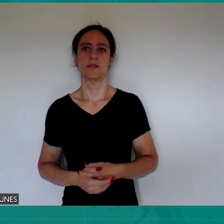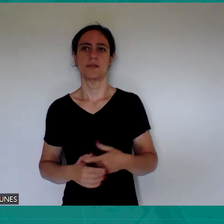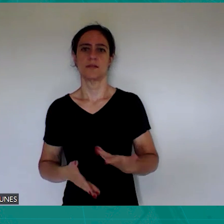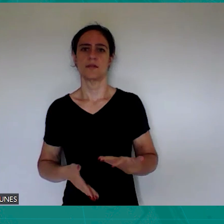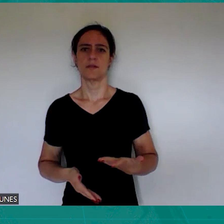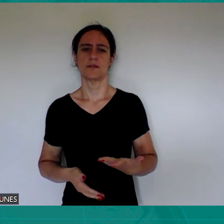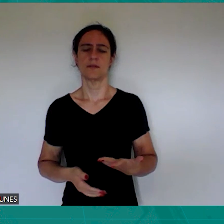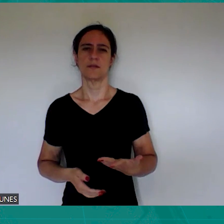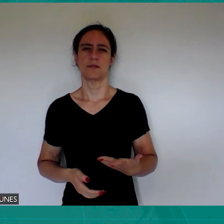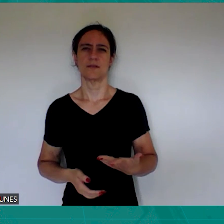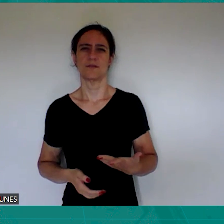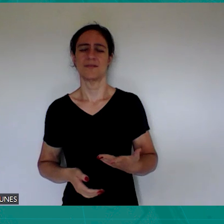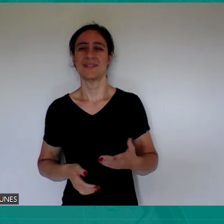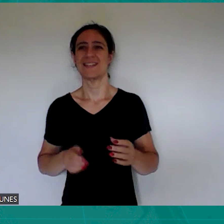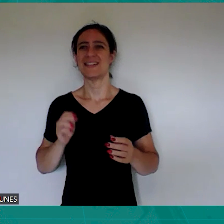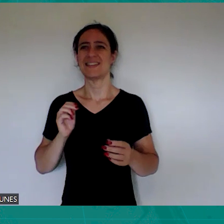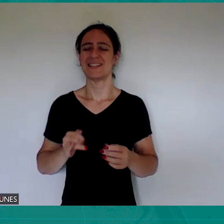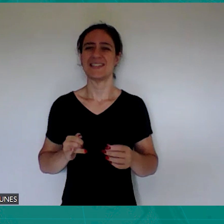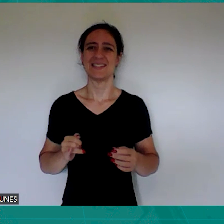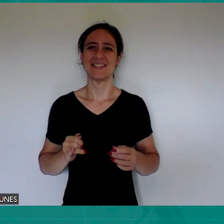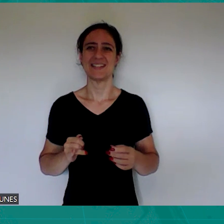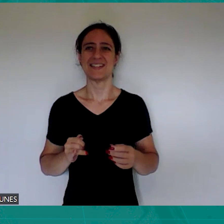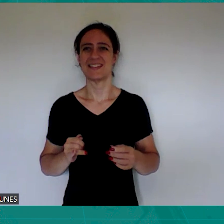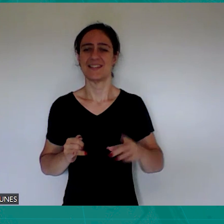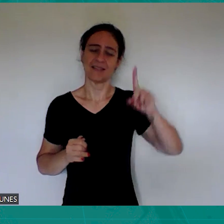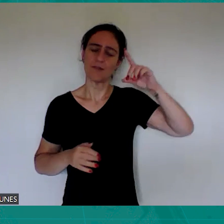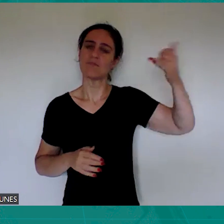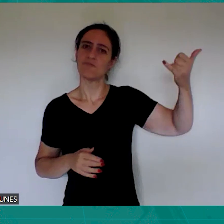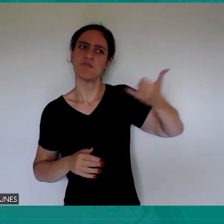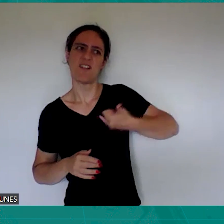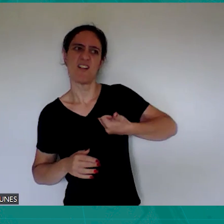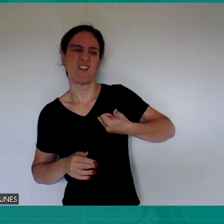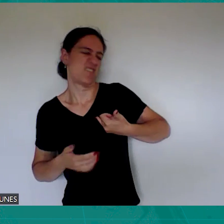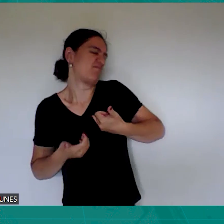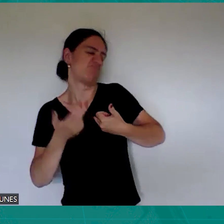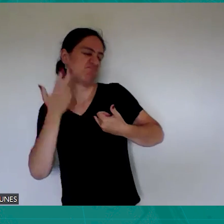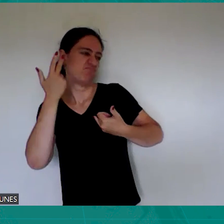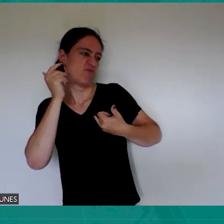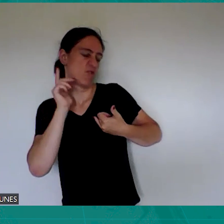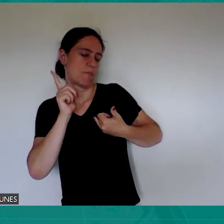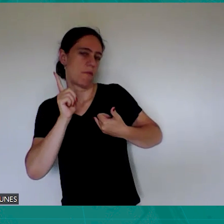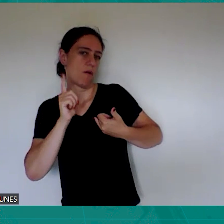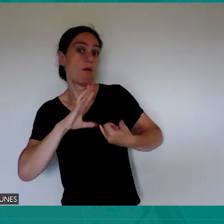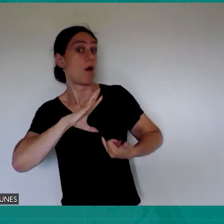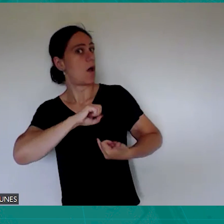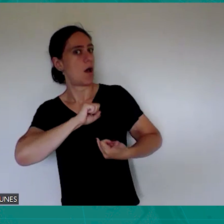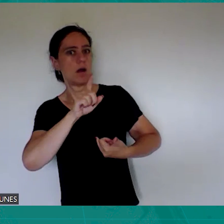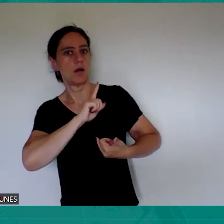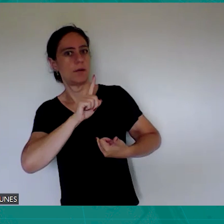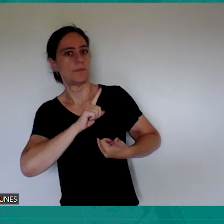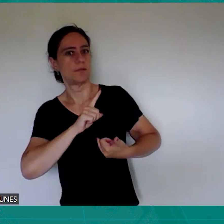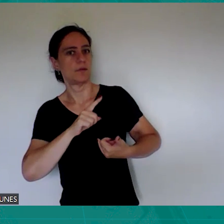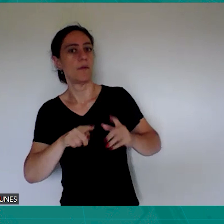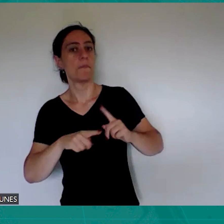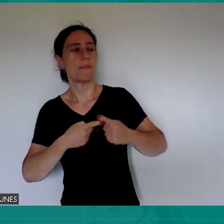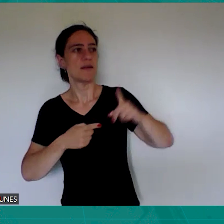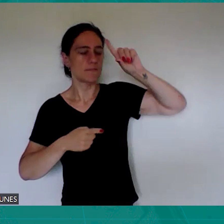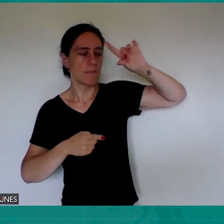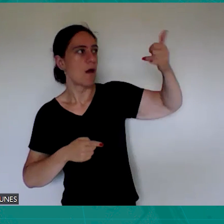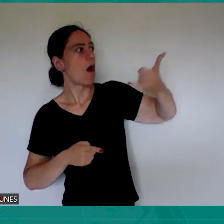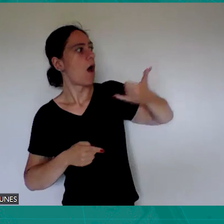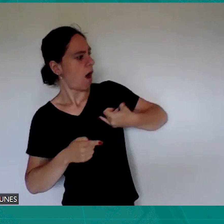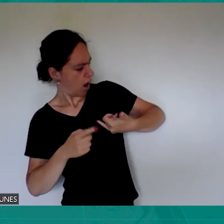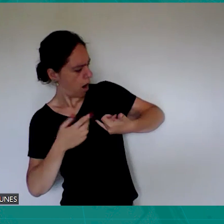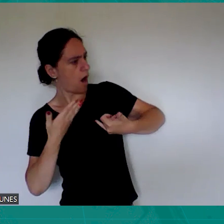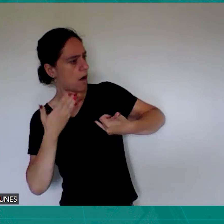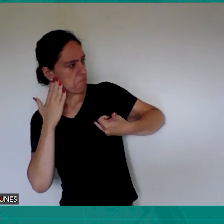coisa comum, irmãos, aí você não ama o Senhor. Se você ama o Senhor, você aprecia a palavra do Senhor, como os